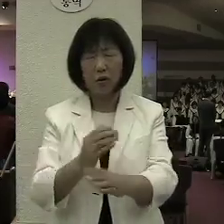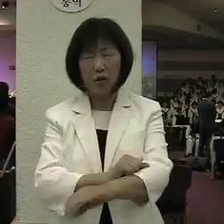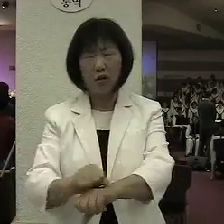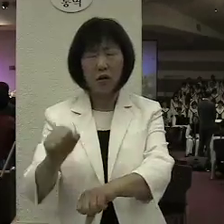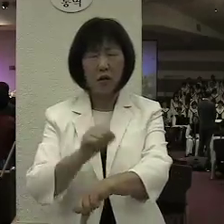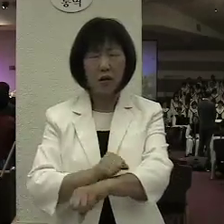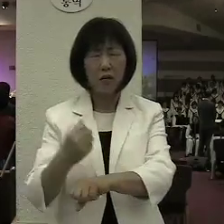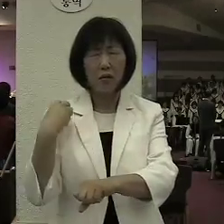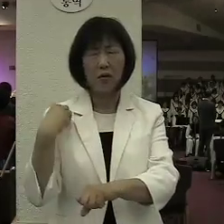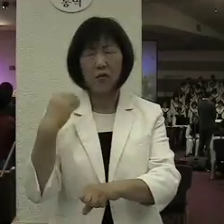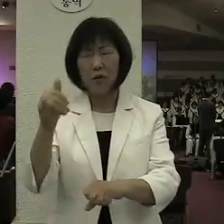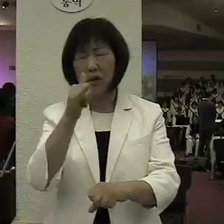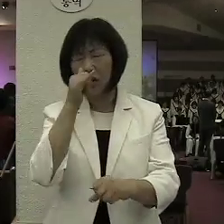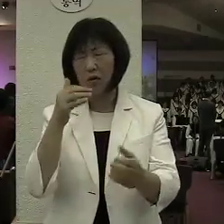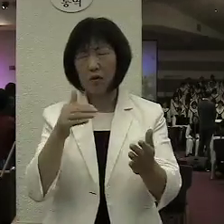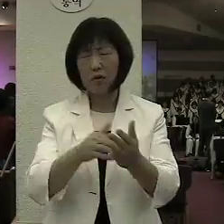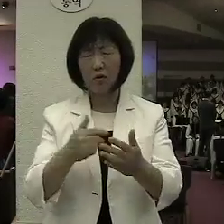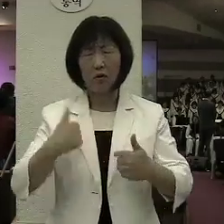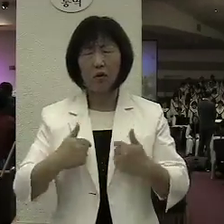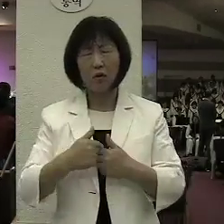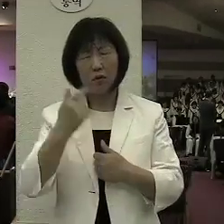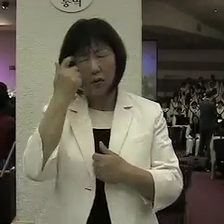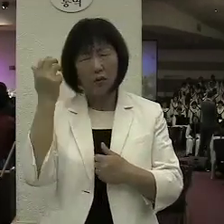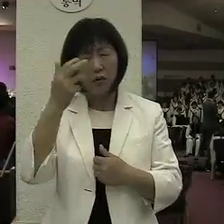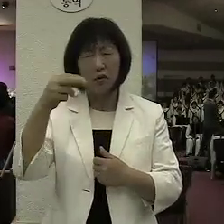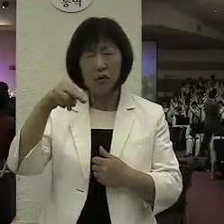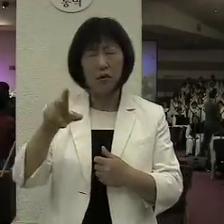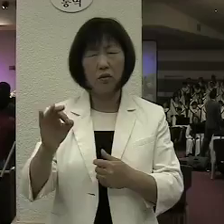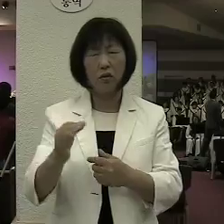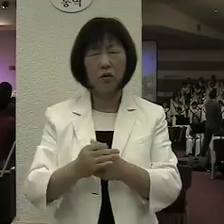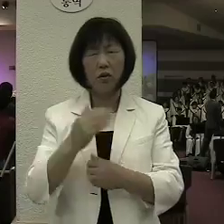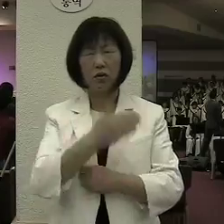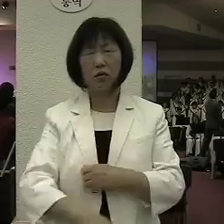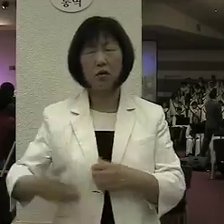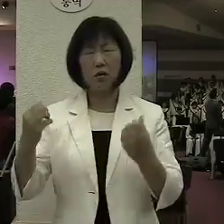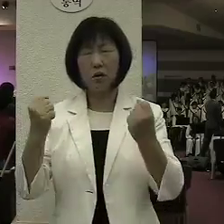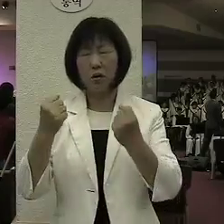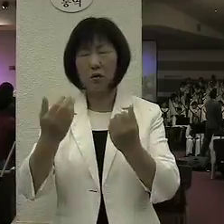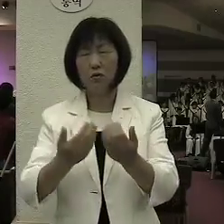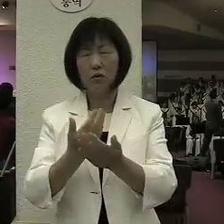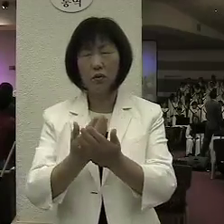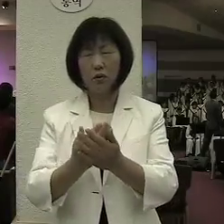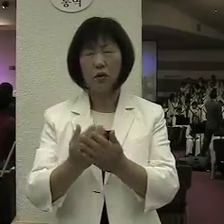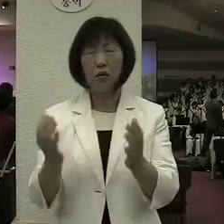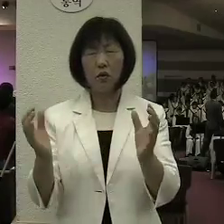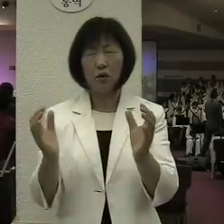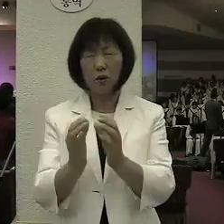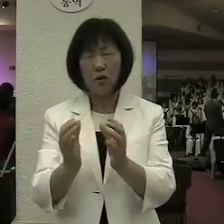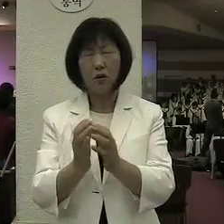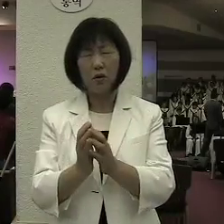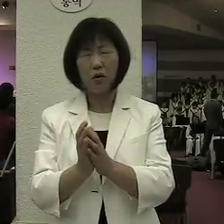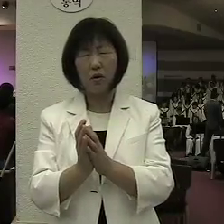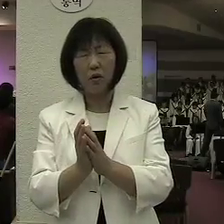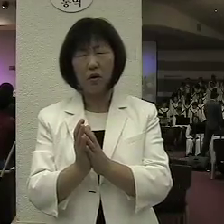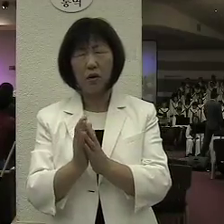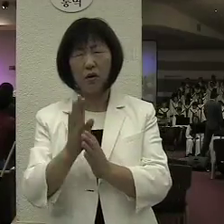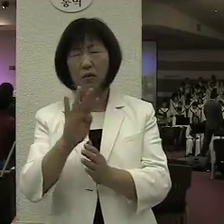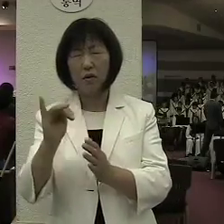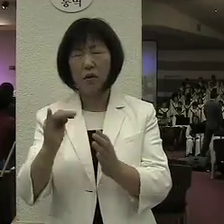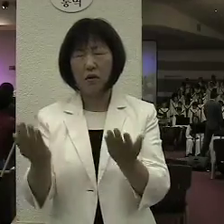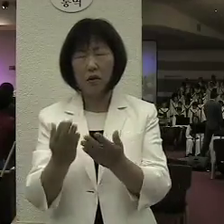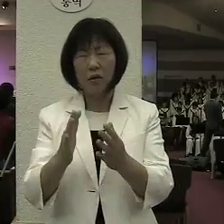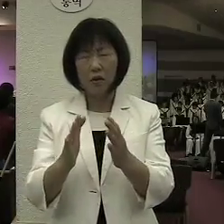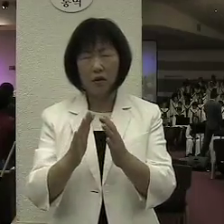잘 감당할 수 있도록 깊은 영성과 육체의 건강함을 주시옵소서. 아울러 전적팀 운영과 및 사역자들에게 있어야